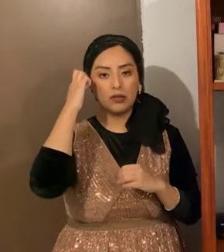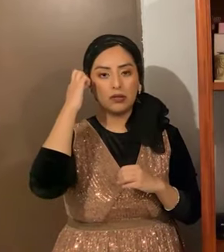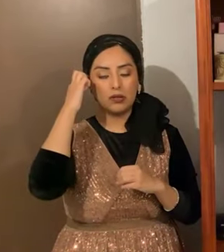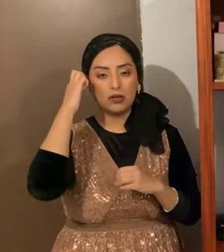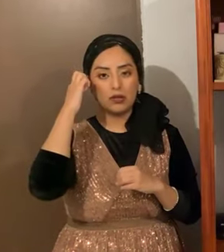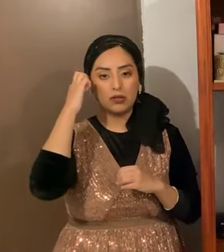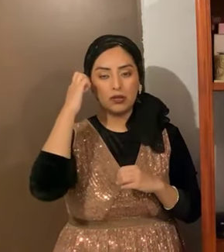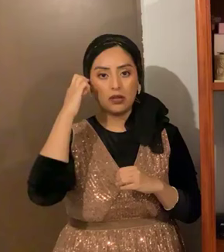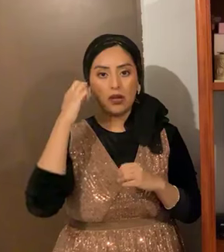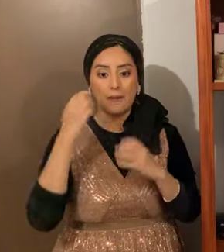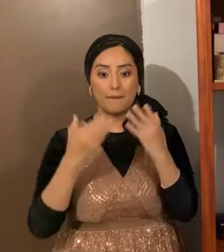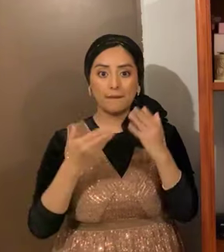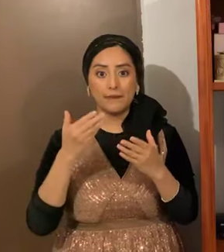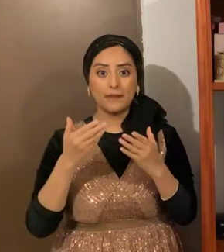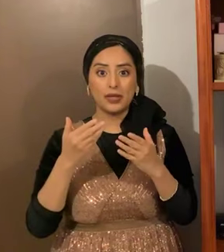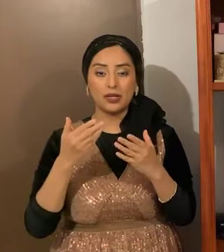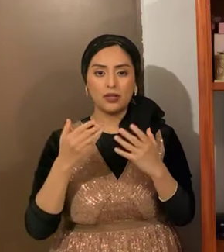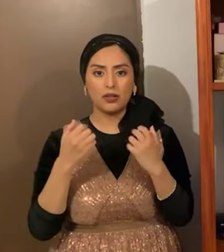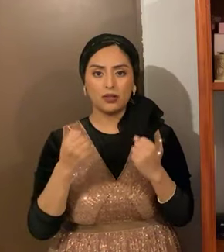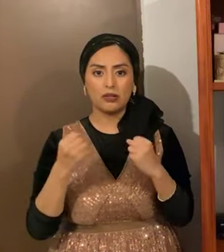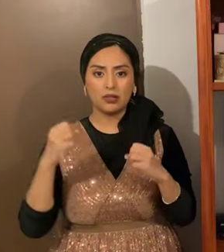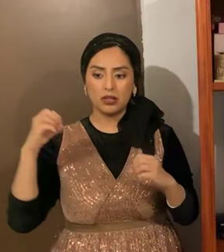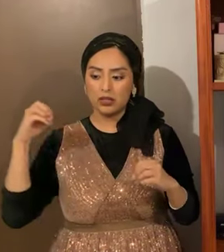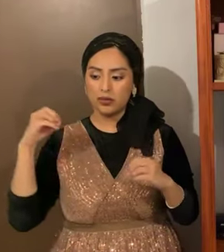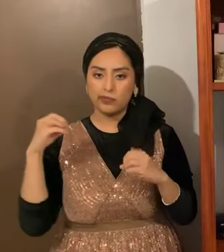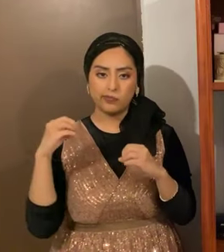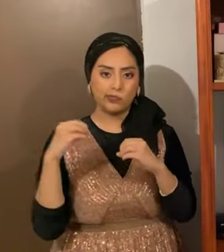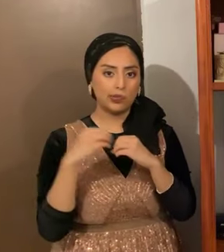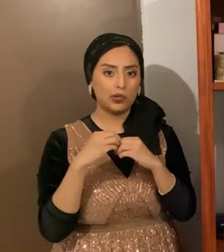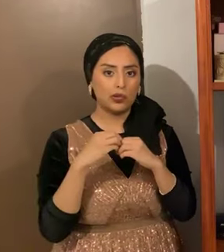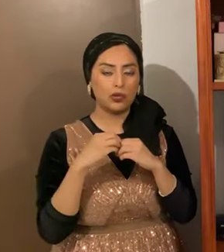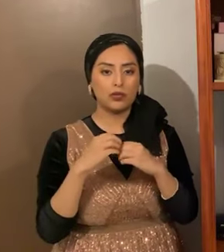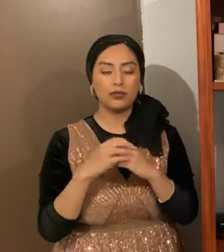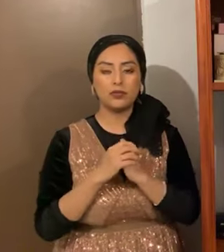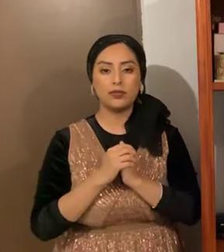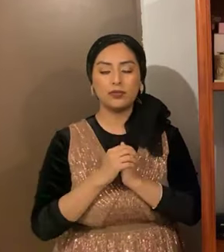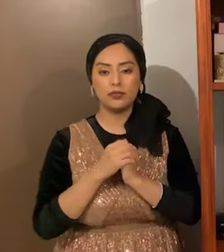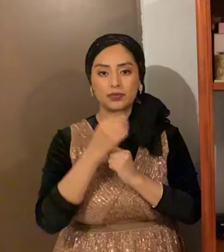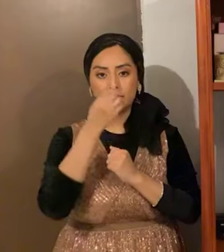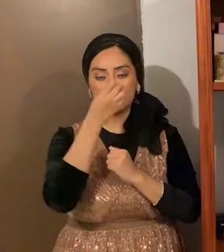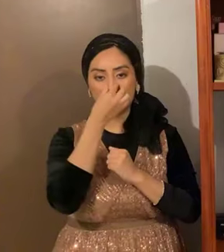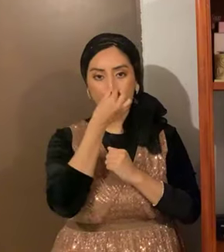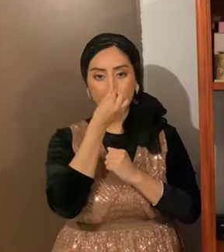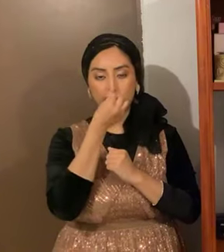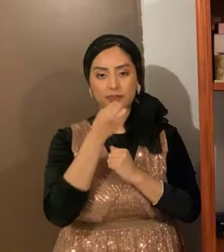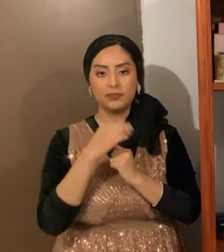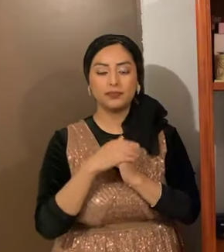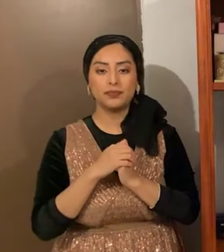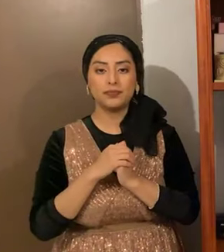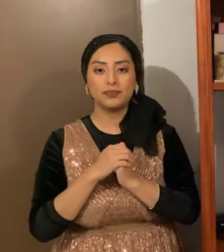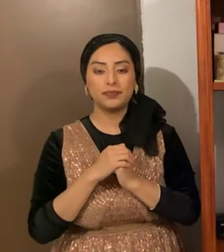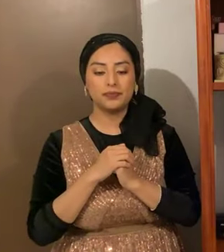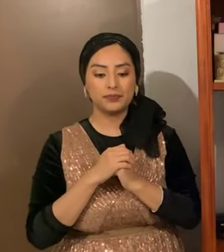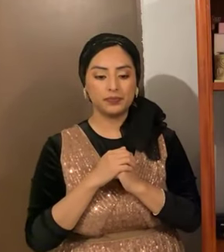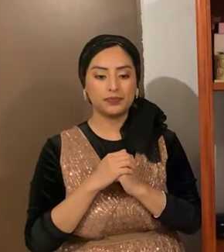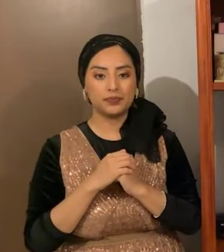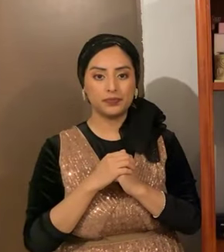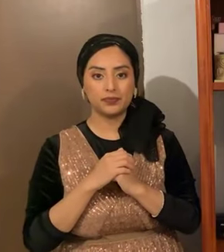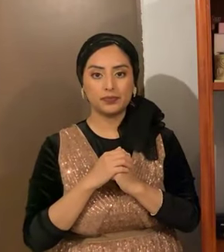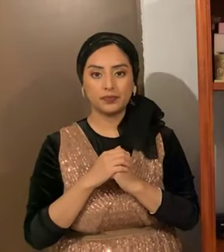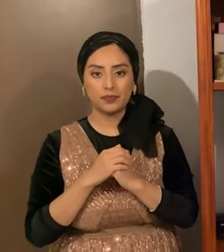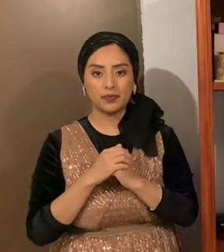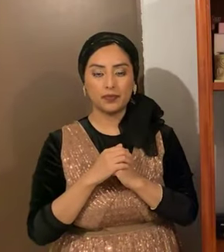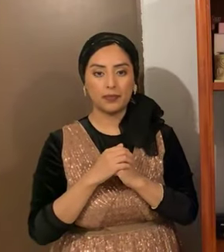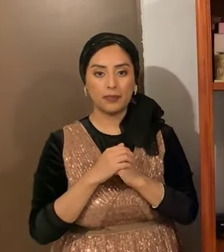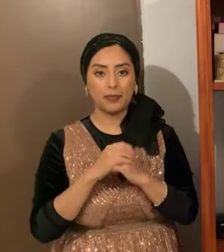R4 podría ser uno de los impactos más energéticos documentados contra la Luna. Esa es otra cosa. Pero contra